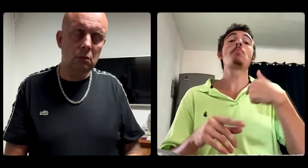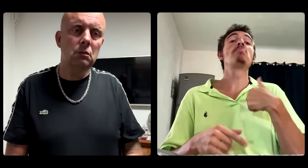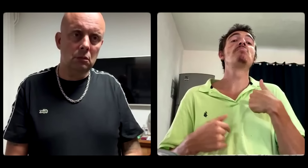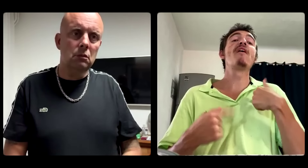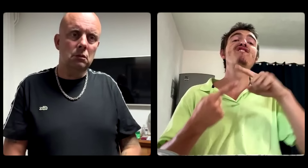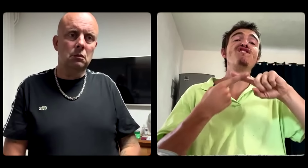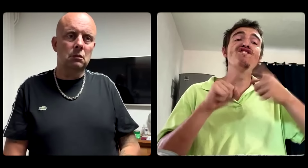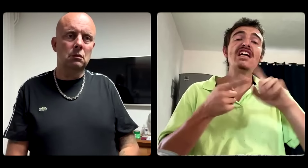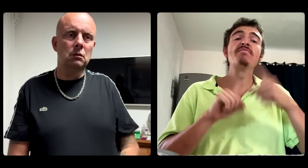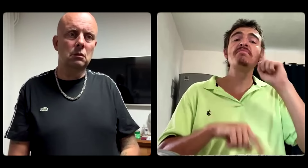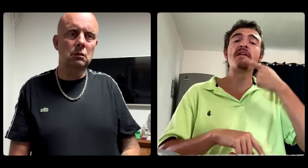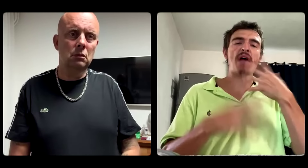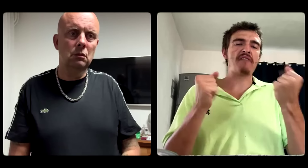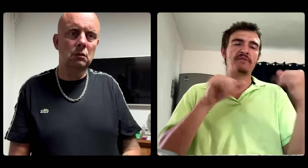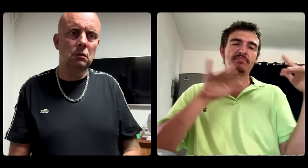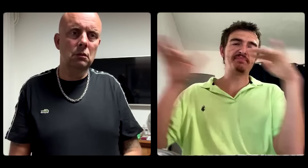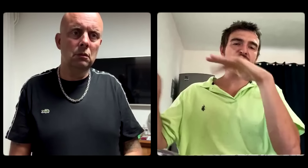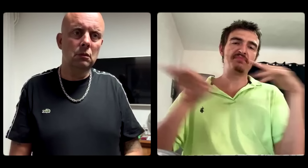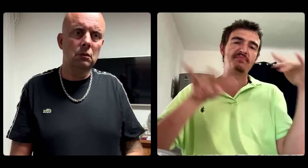echt serieus, ja, is goed.